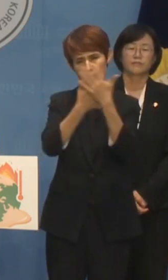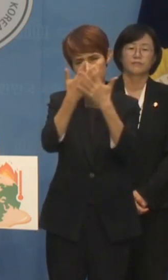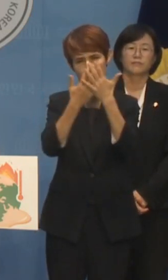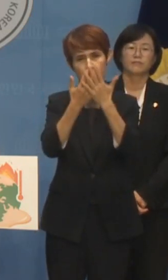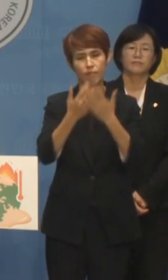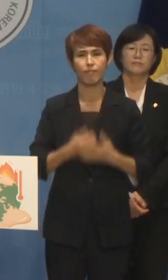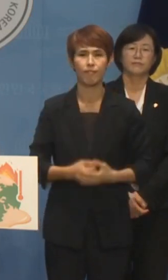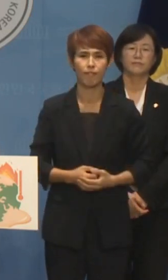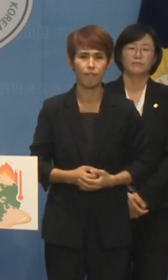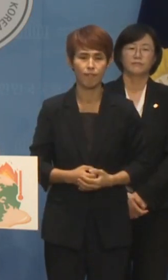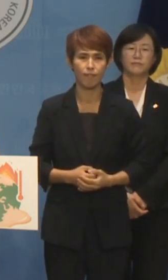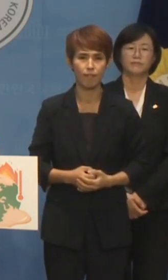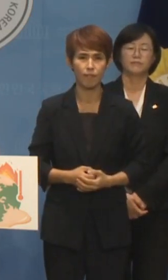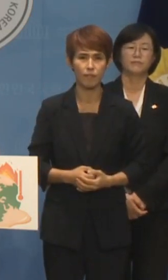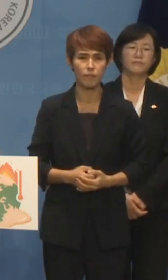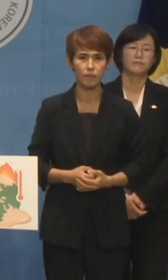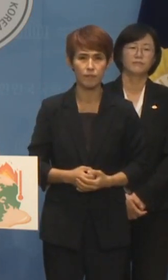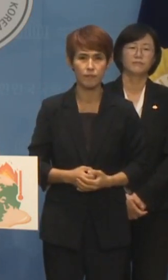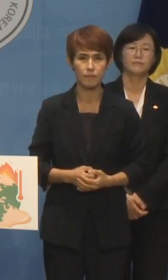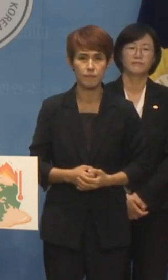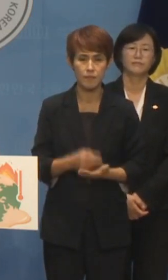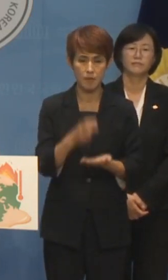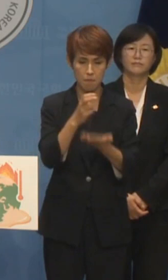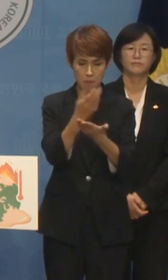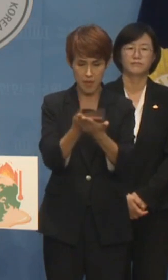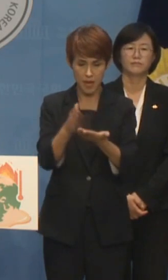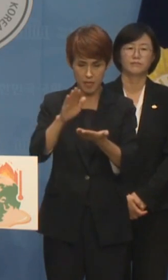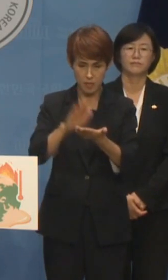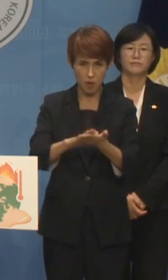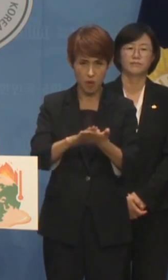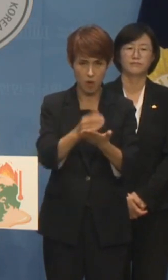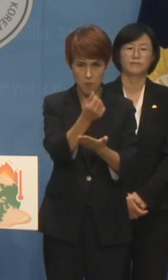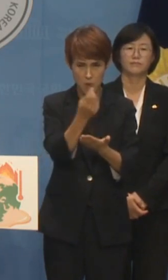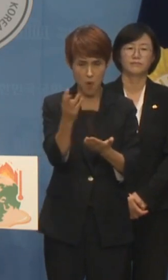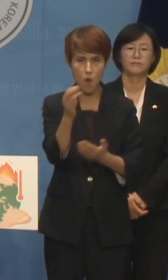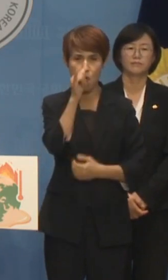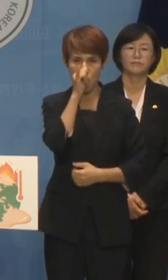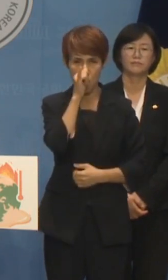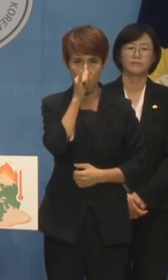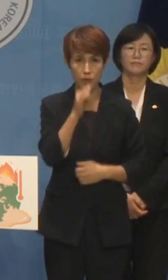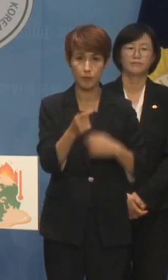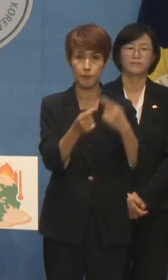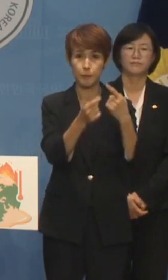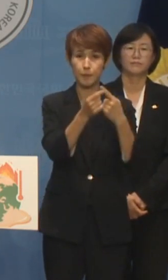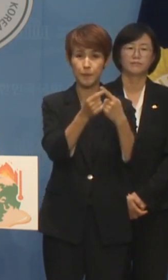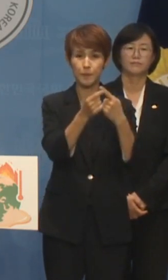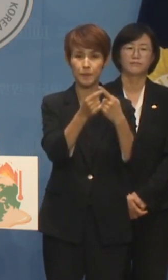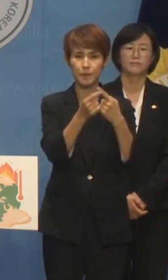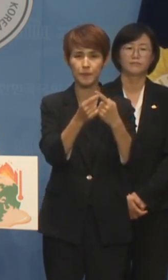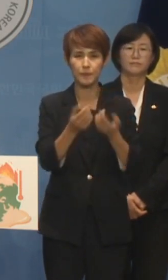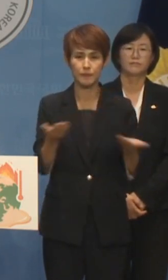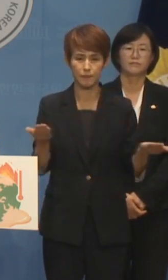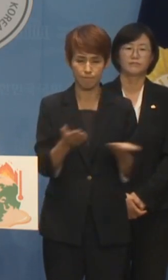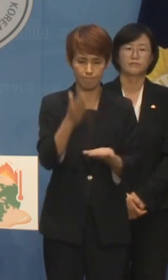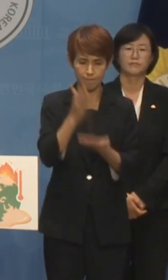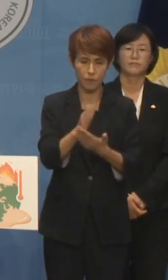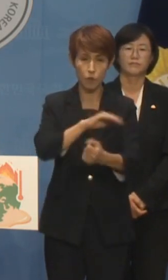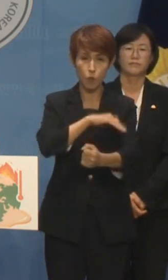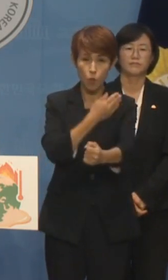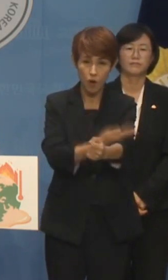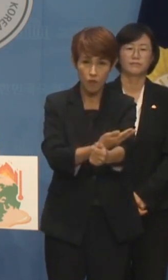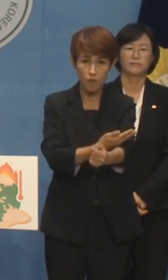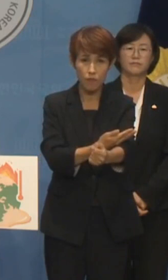때문입니다. 그렇기에 개정돼야 할 몇 가지 부분이 있습니다. 첫 번째, 작업 중지권